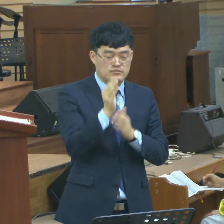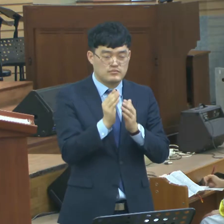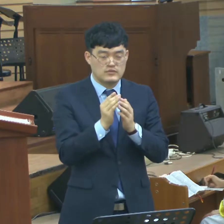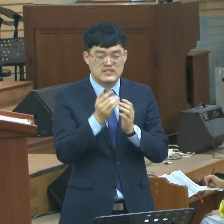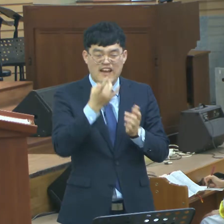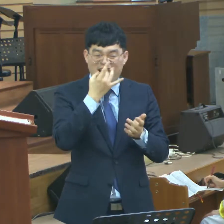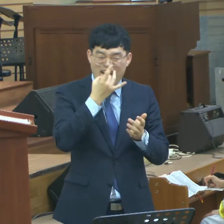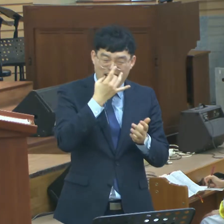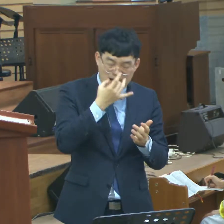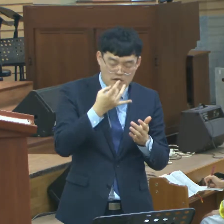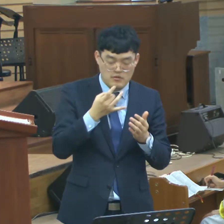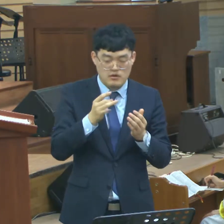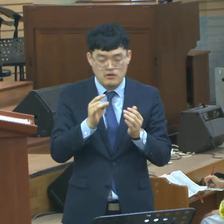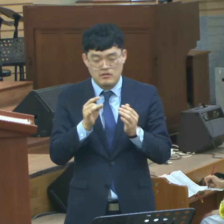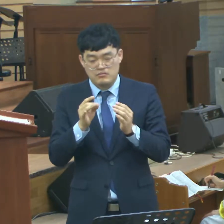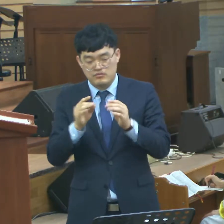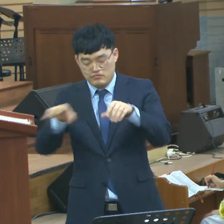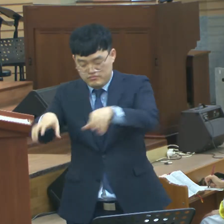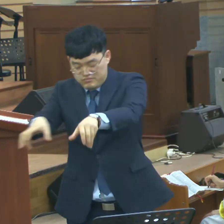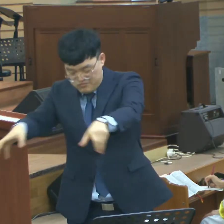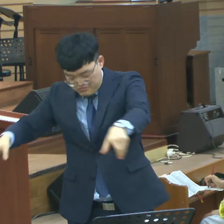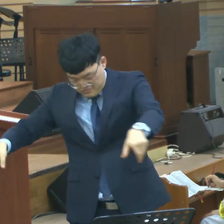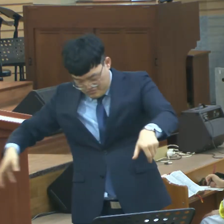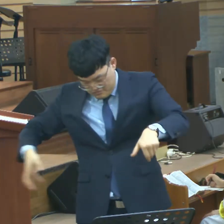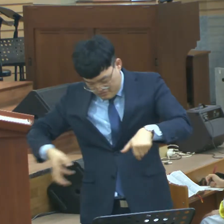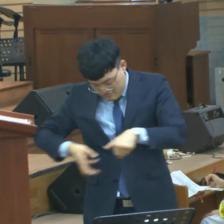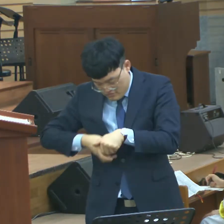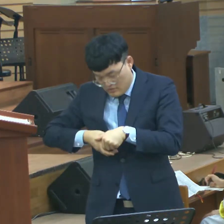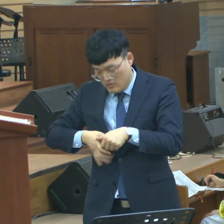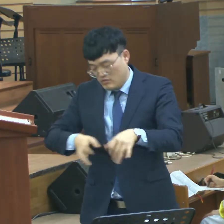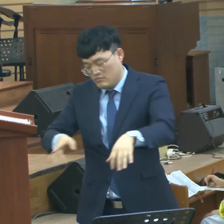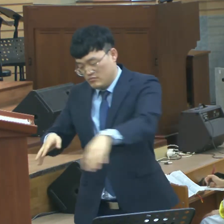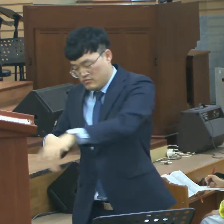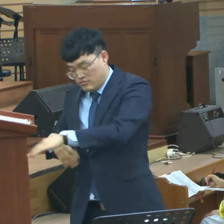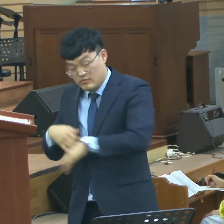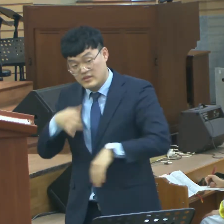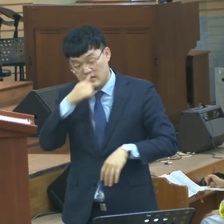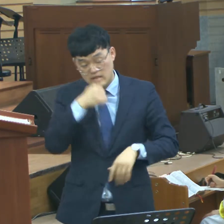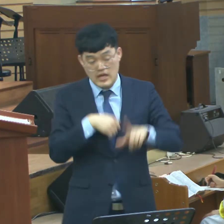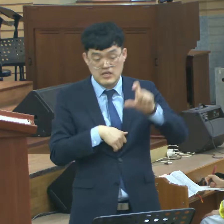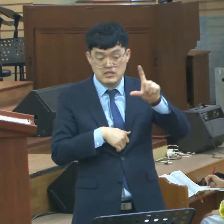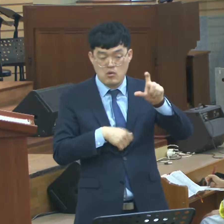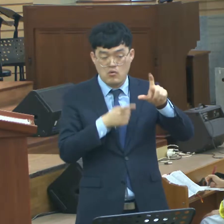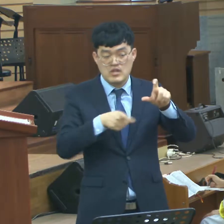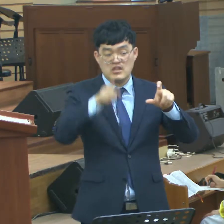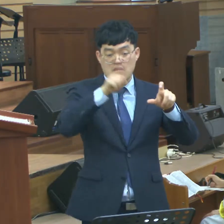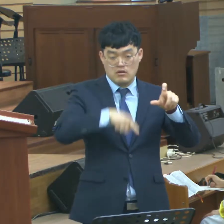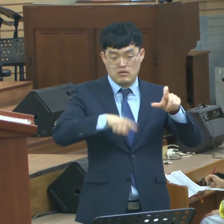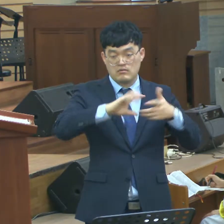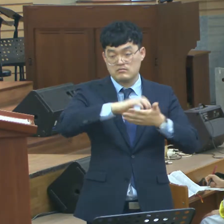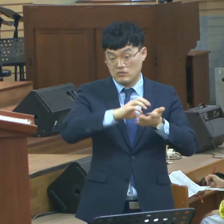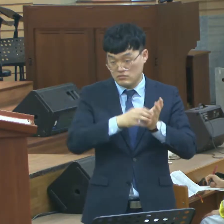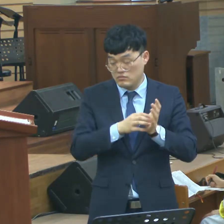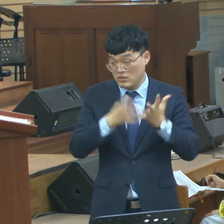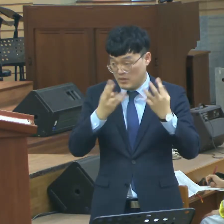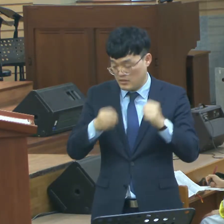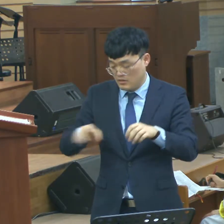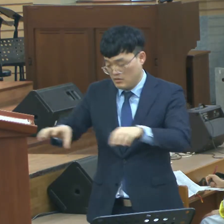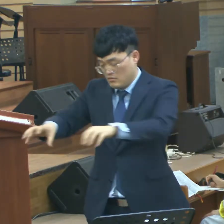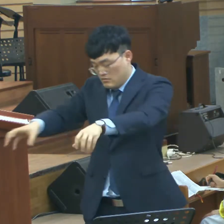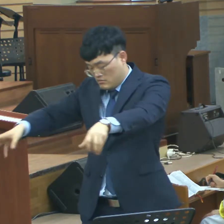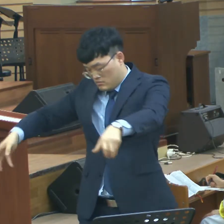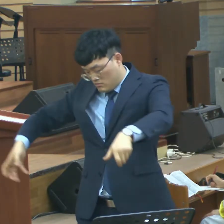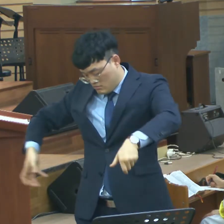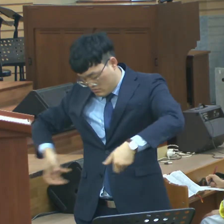이 도랑을 만들었는데 곡식 종자 2세알은 15리터 정도 되는 곡식의 양이에요. 적지 않아요. 꽤